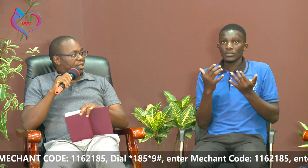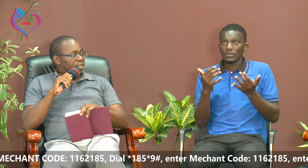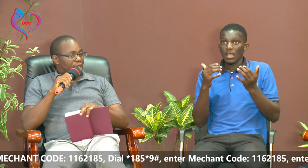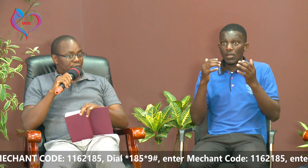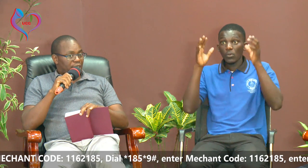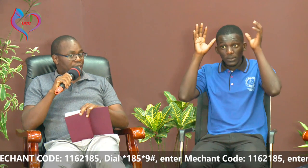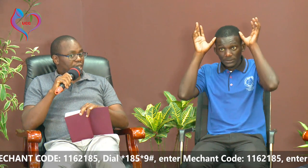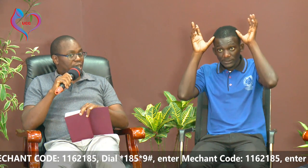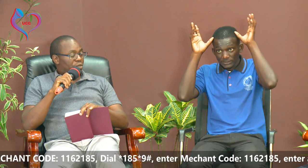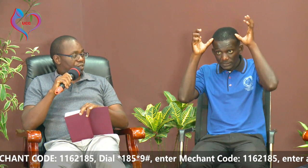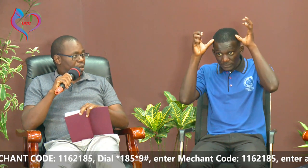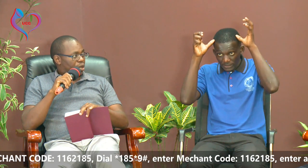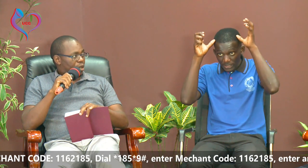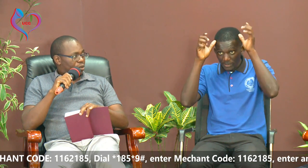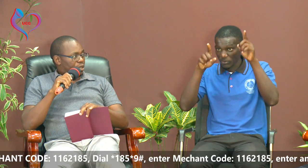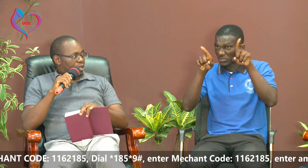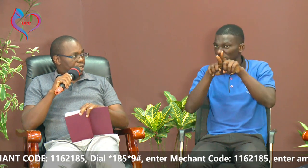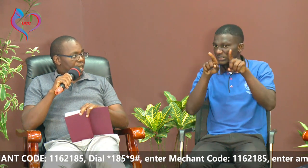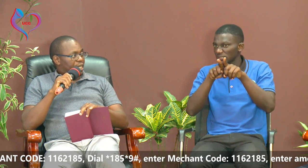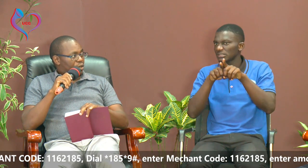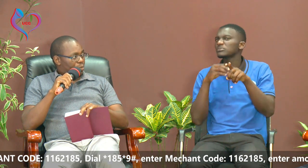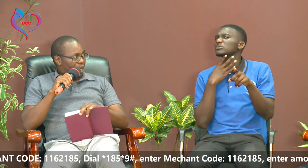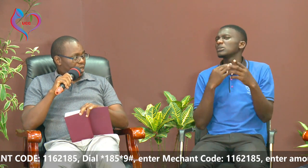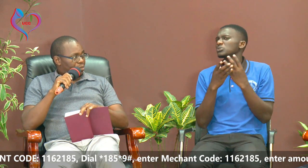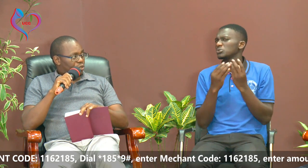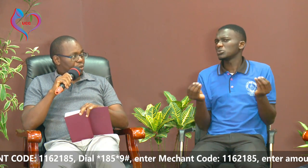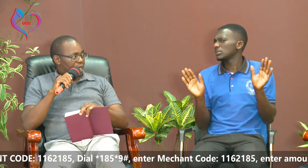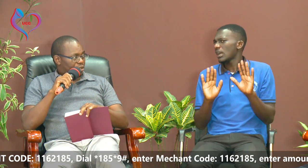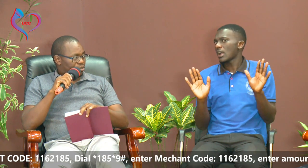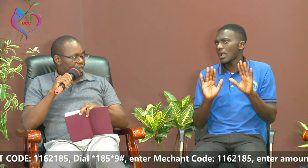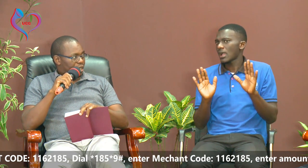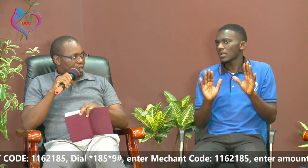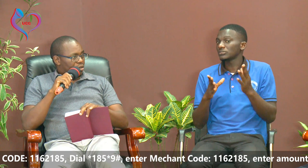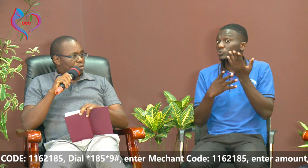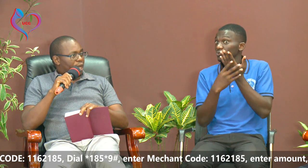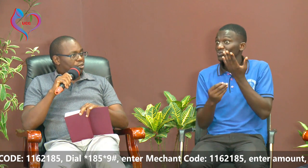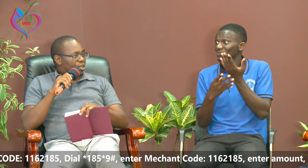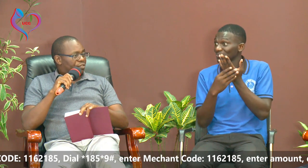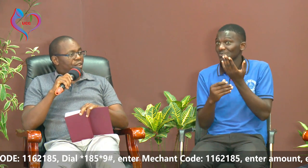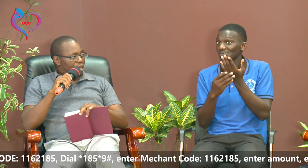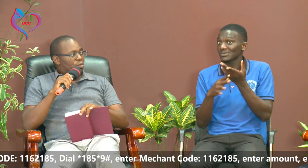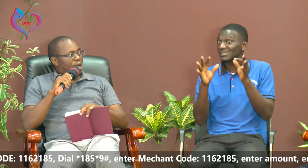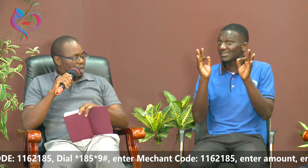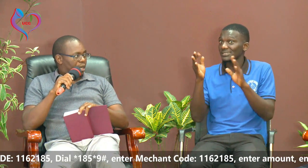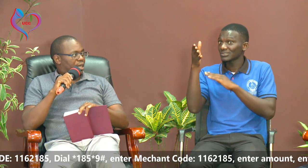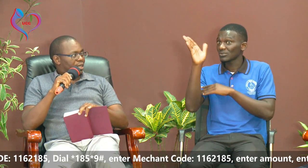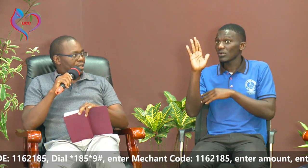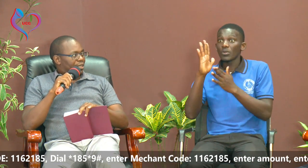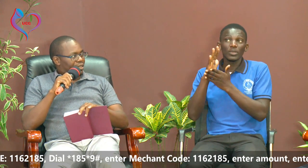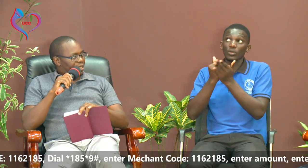ita chagala kuvira mwao. Stani ya kopa bintu bya Katonda. Roba Katonda afugira mu bwakabaka. Ni